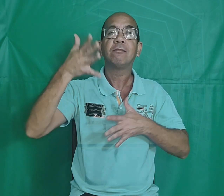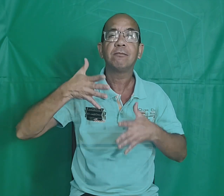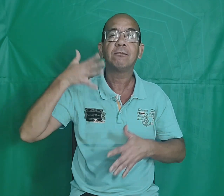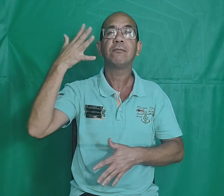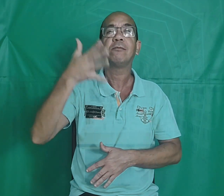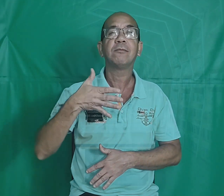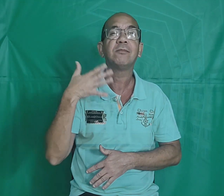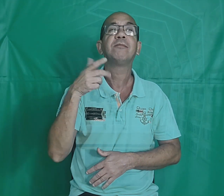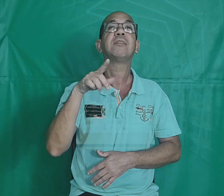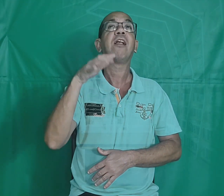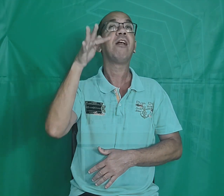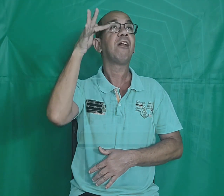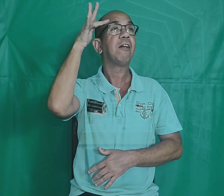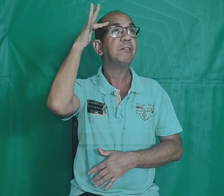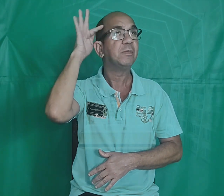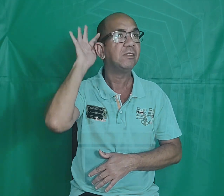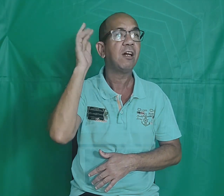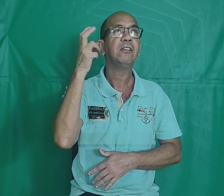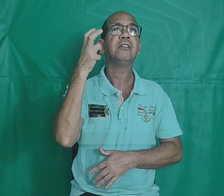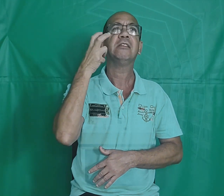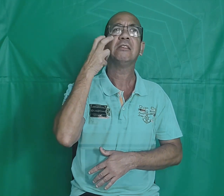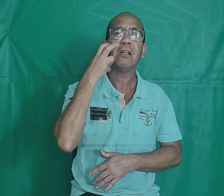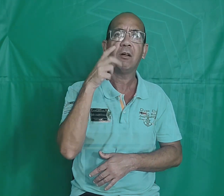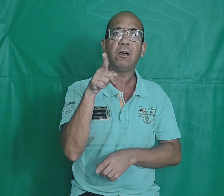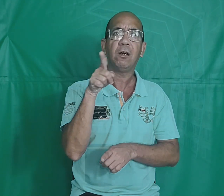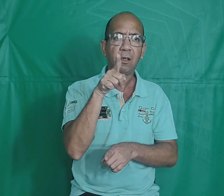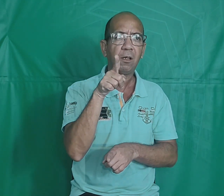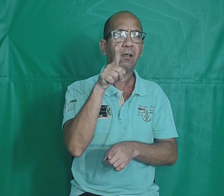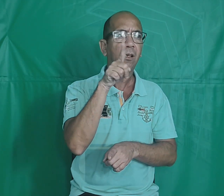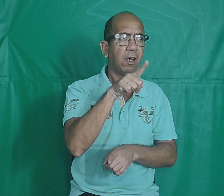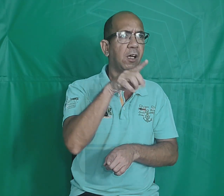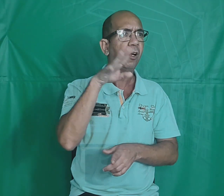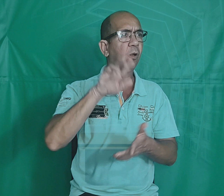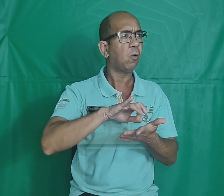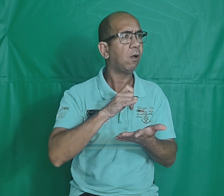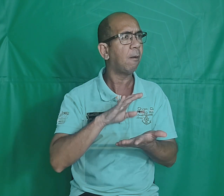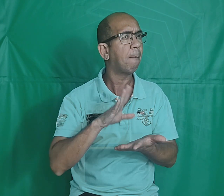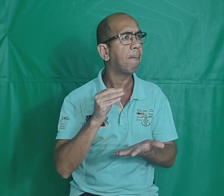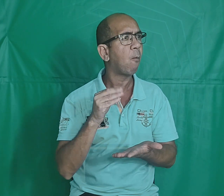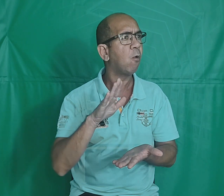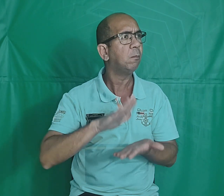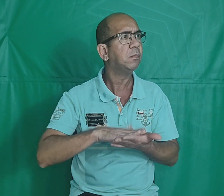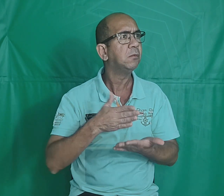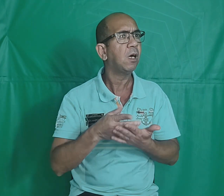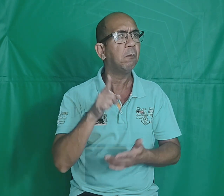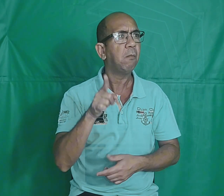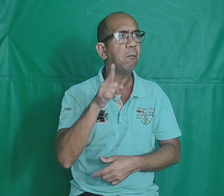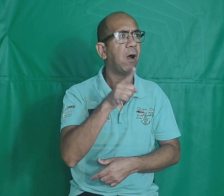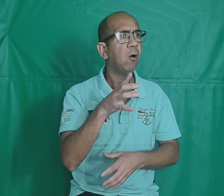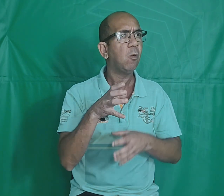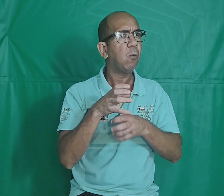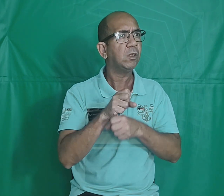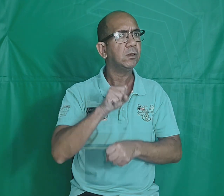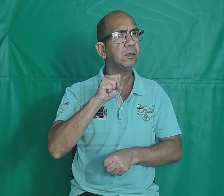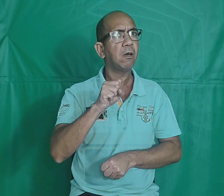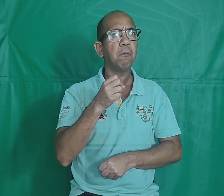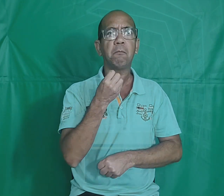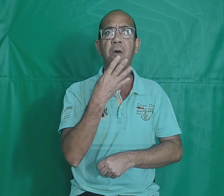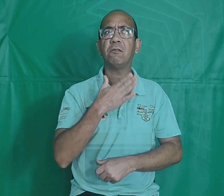Fiquei encantado ao ver as meninas interpretando e percebi que não era só uma, e sim um grupo de intérpretes, me